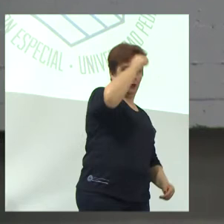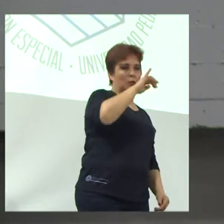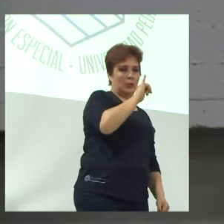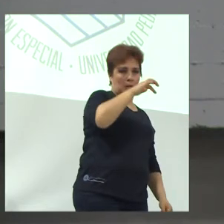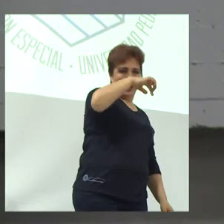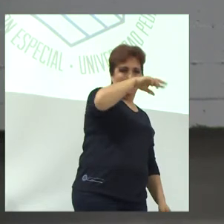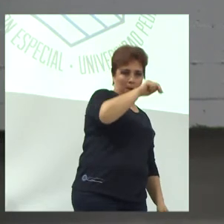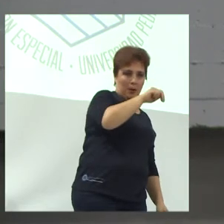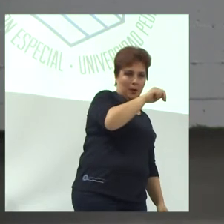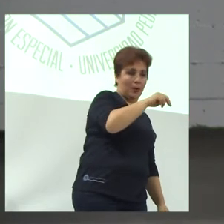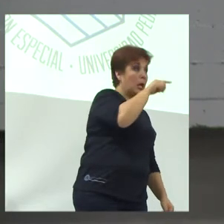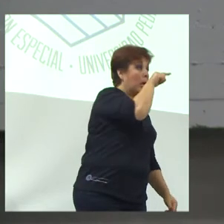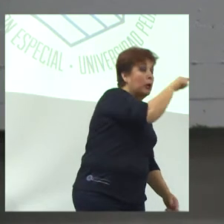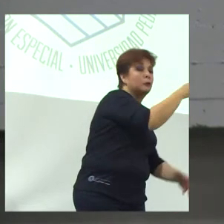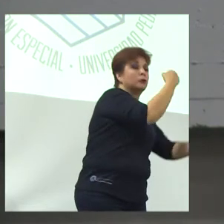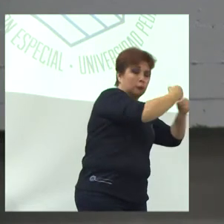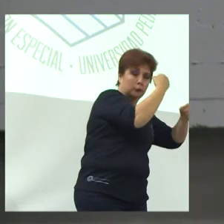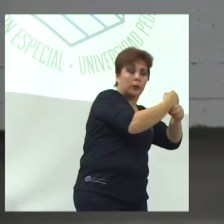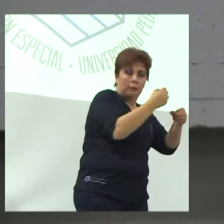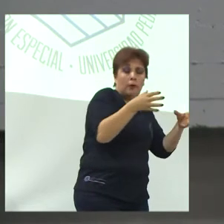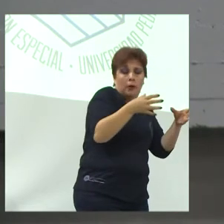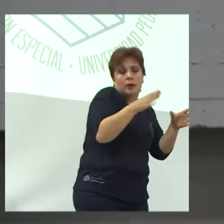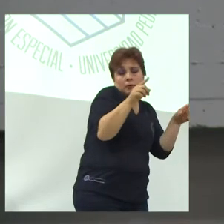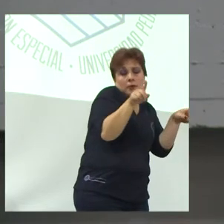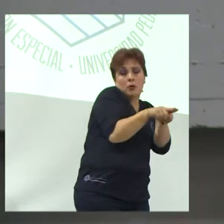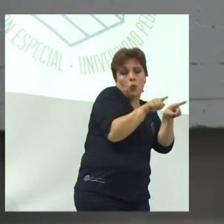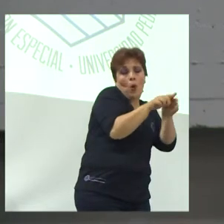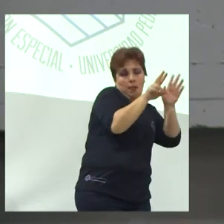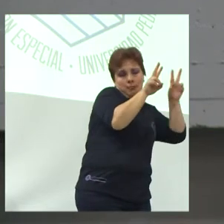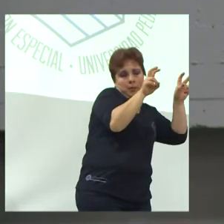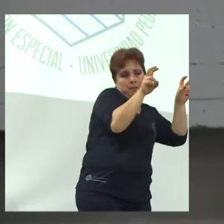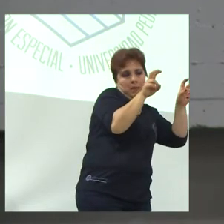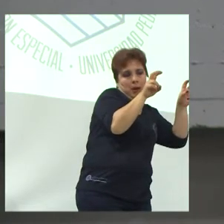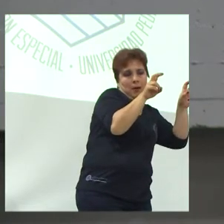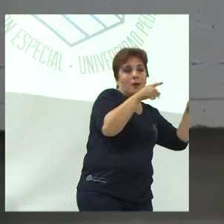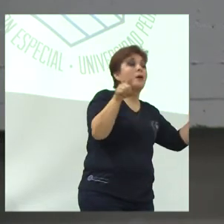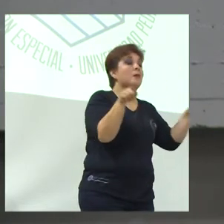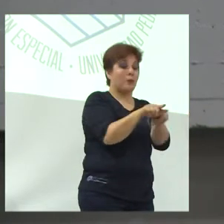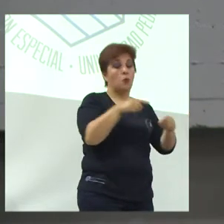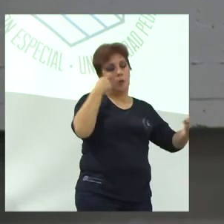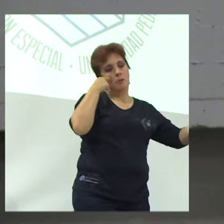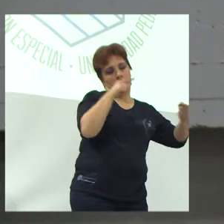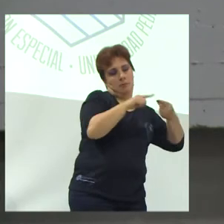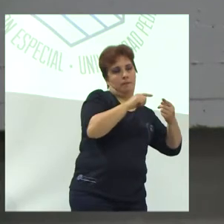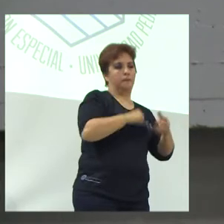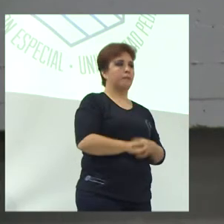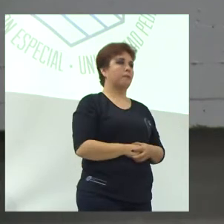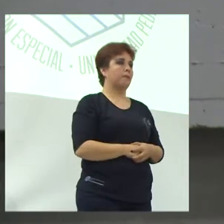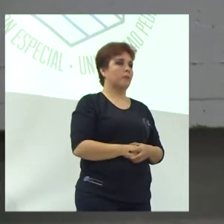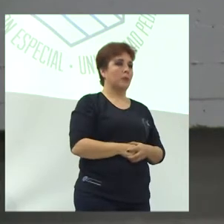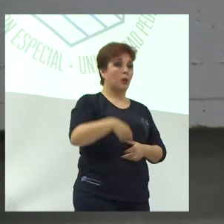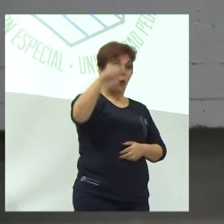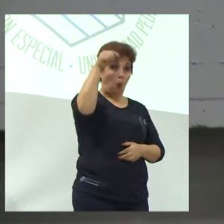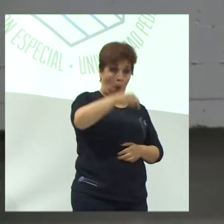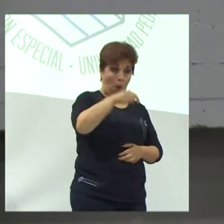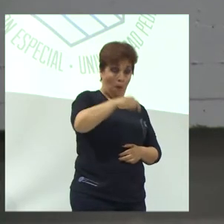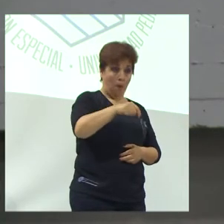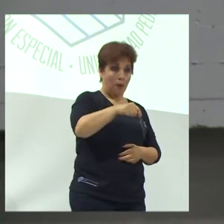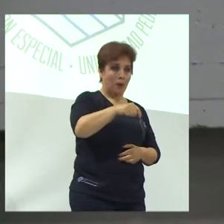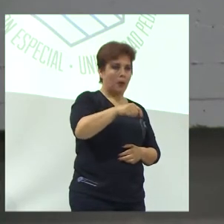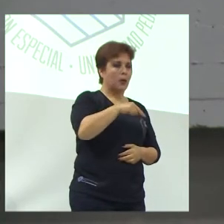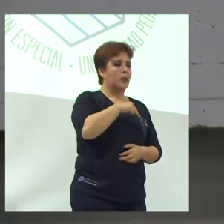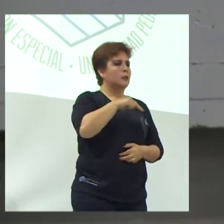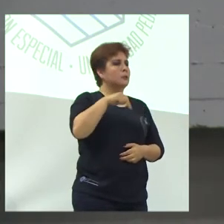esta área y con similares propósitos hoy justamente estamos pensando